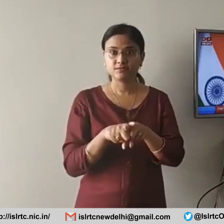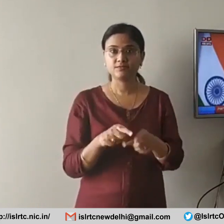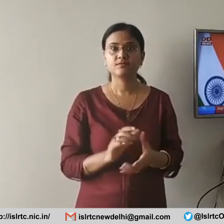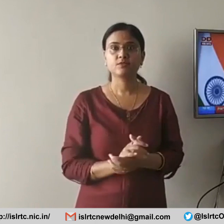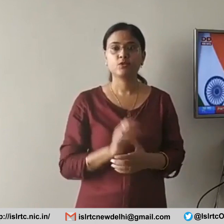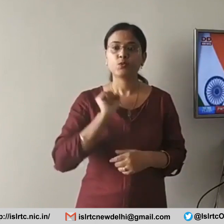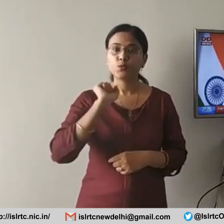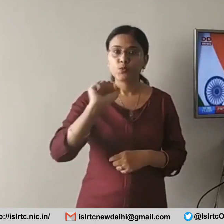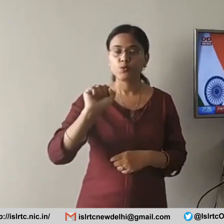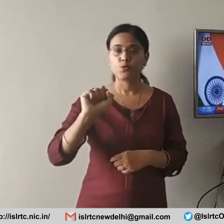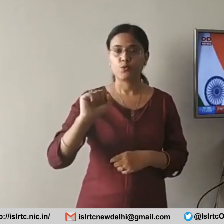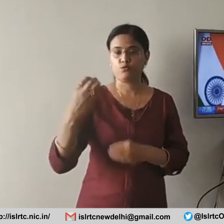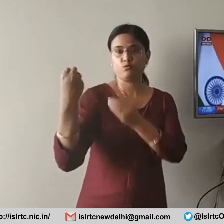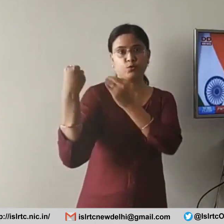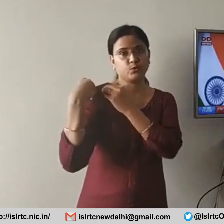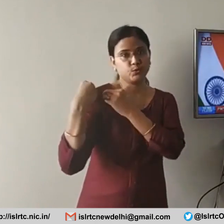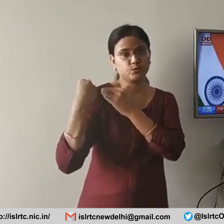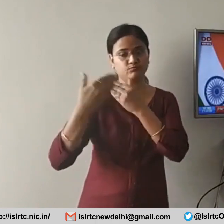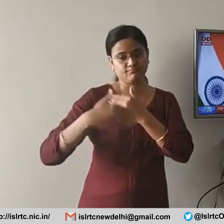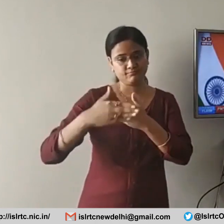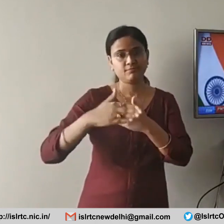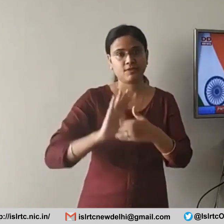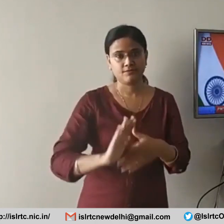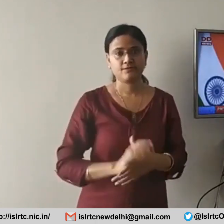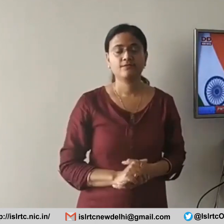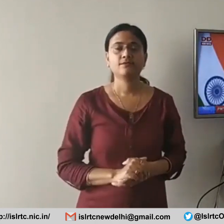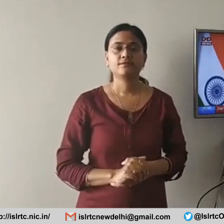अपने कर्तव्य निभा रहे हैं।